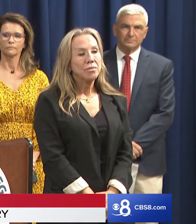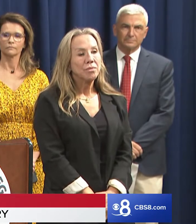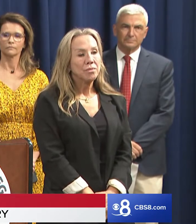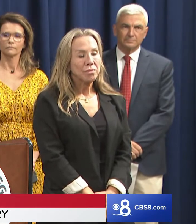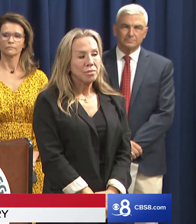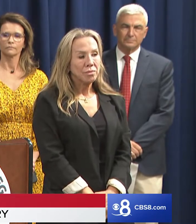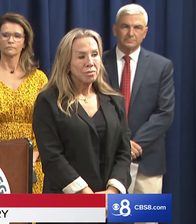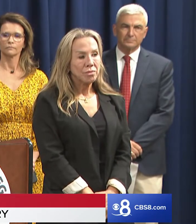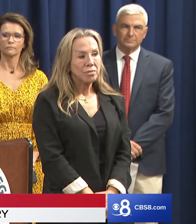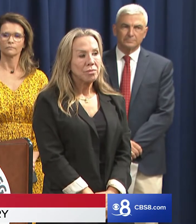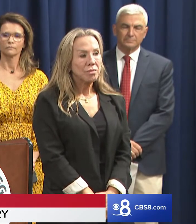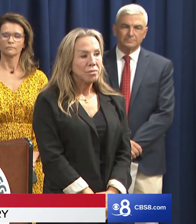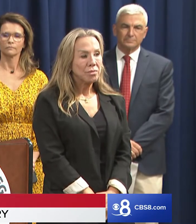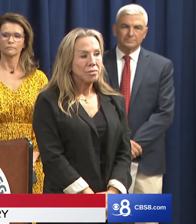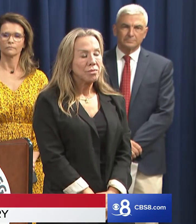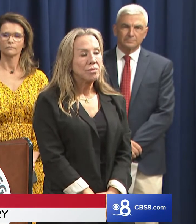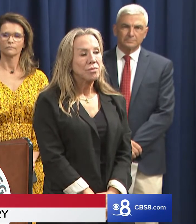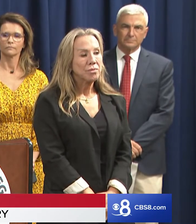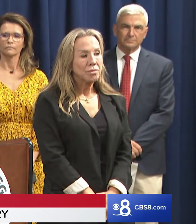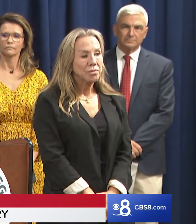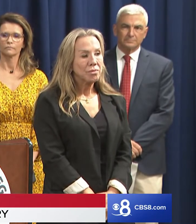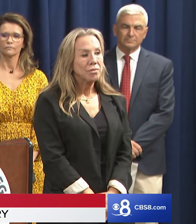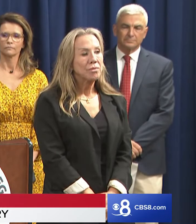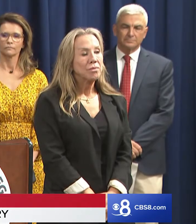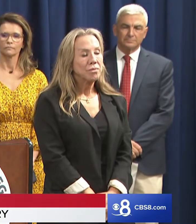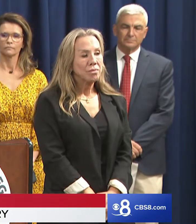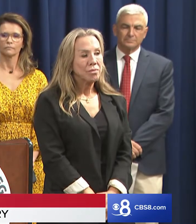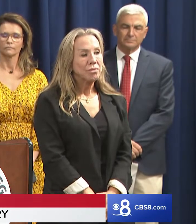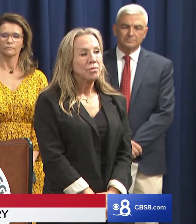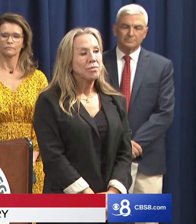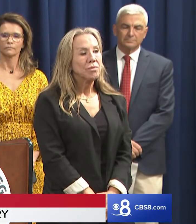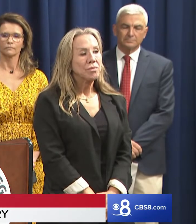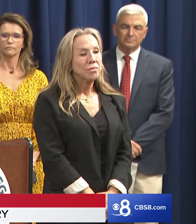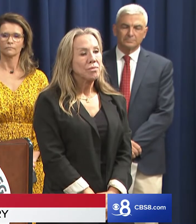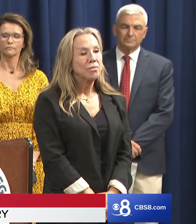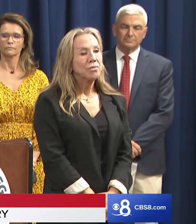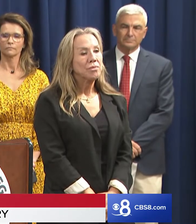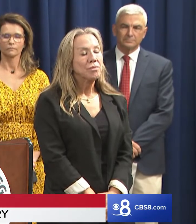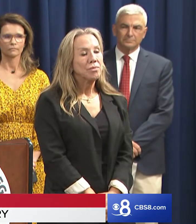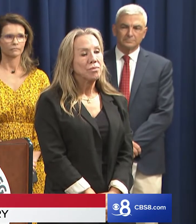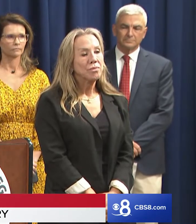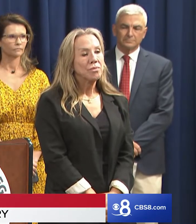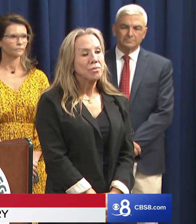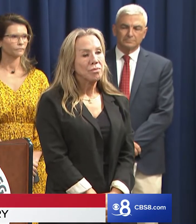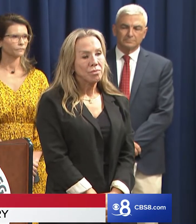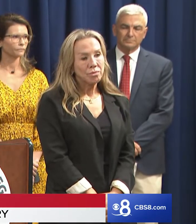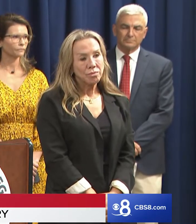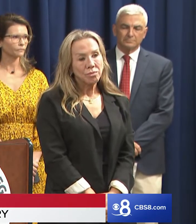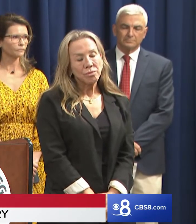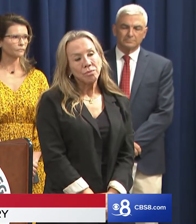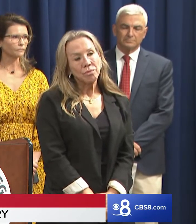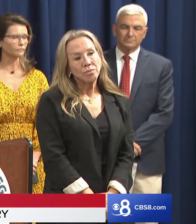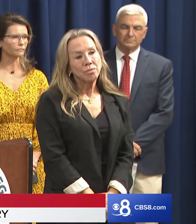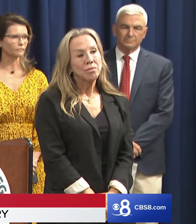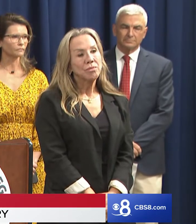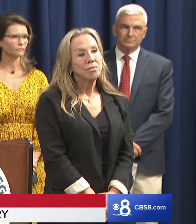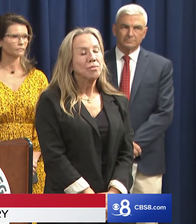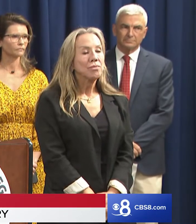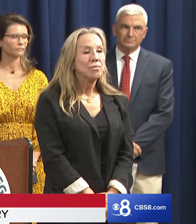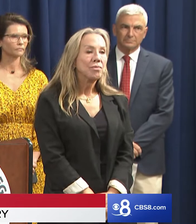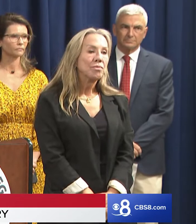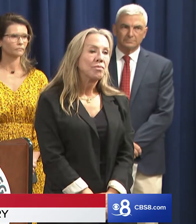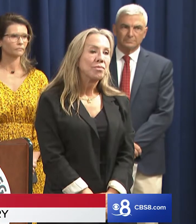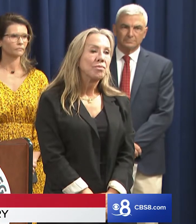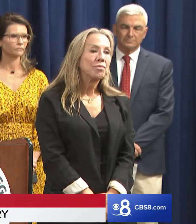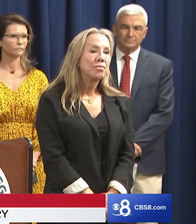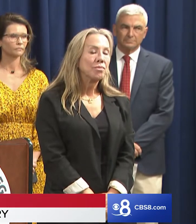redes sociales del condado, y el problema, pues, no sabemos exactamente de dónde viene. Le hemos pedido al personal del